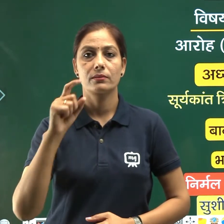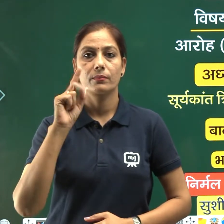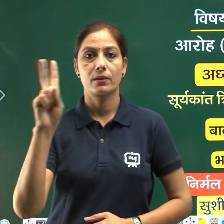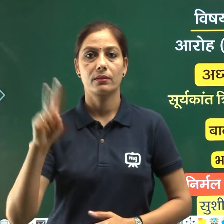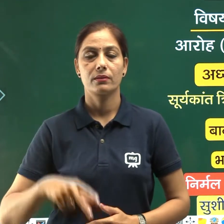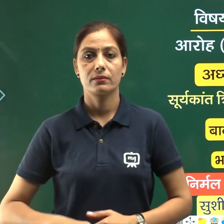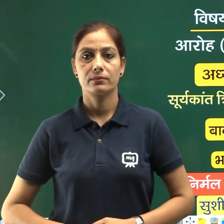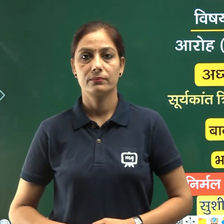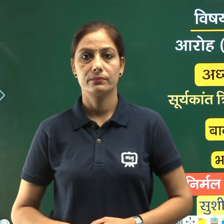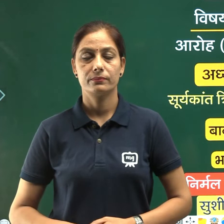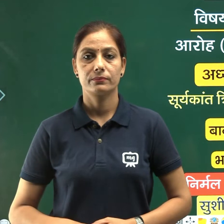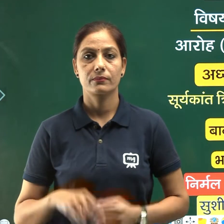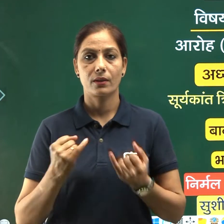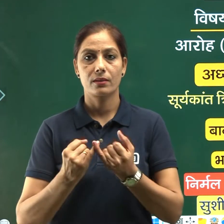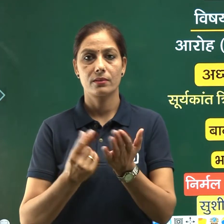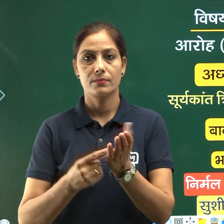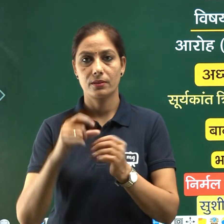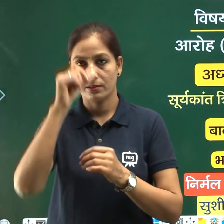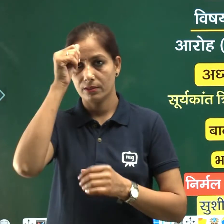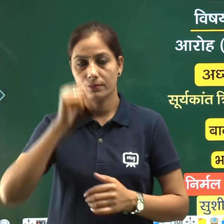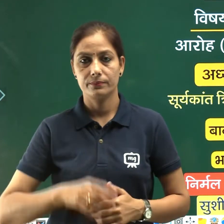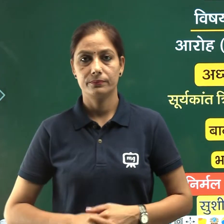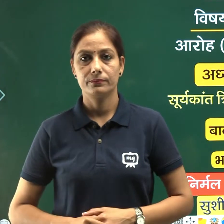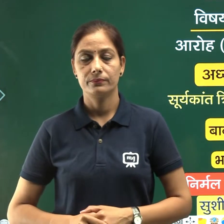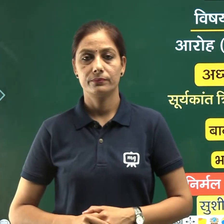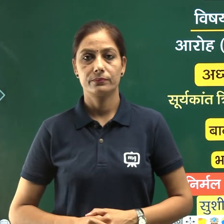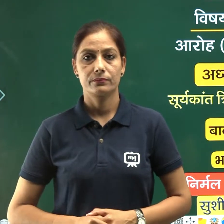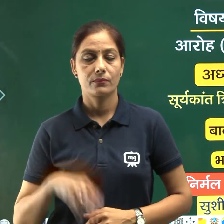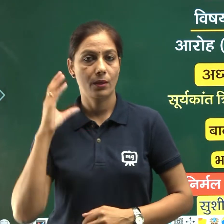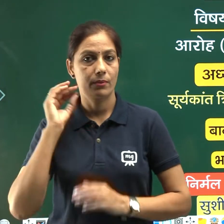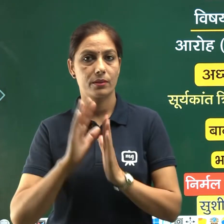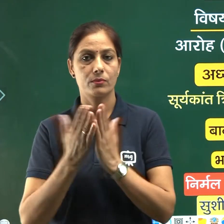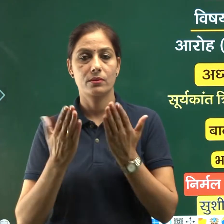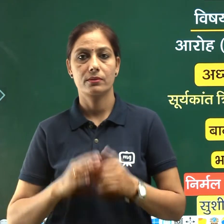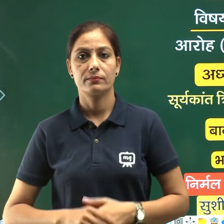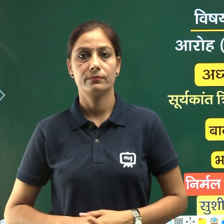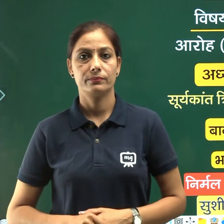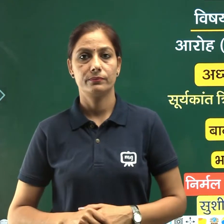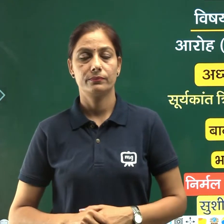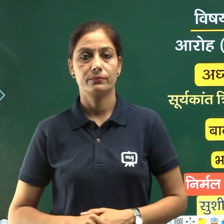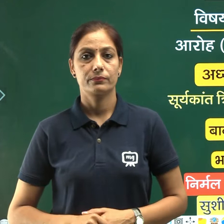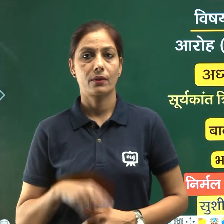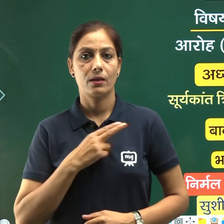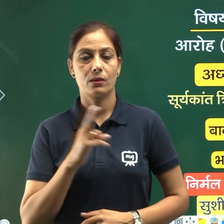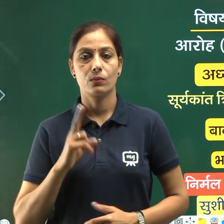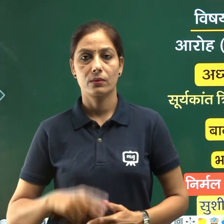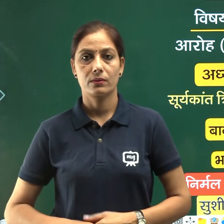की हिंदी विषय की पाठ्य पुस्तक आरोह